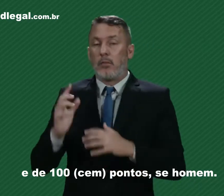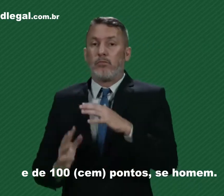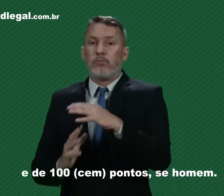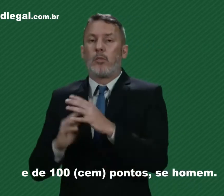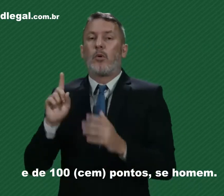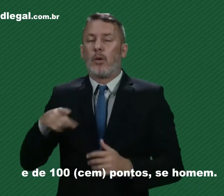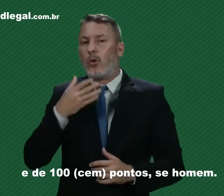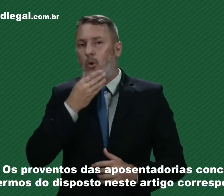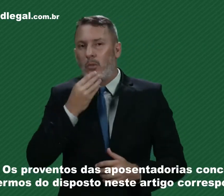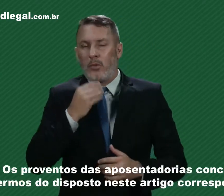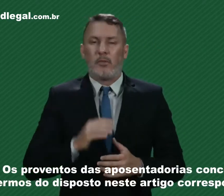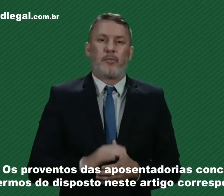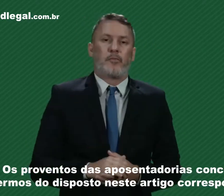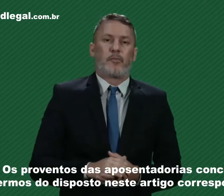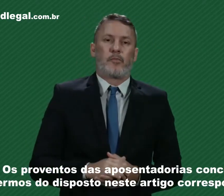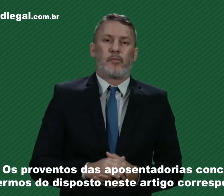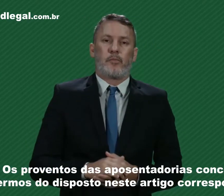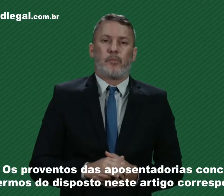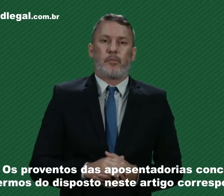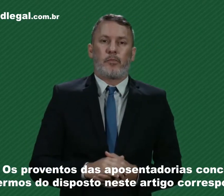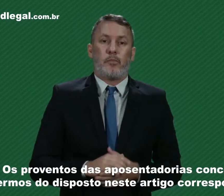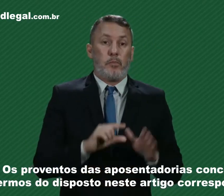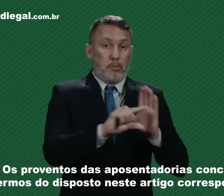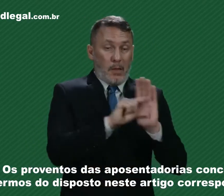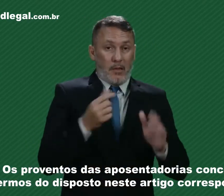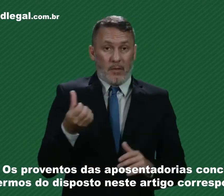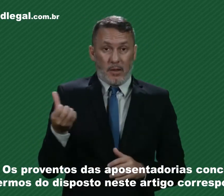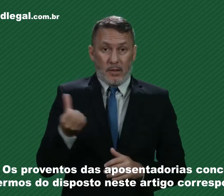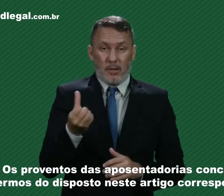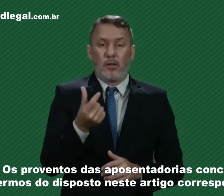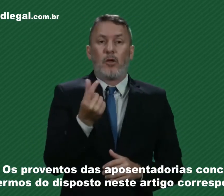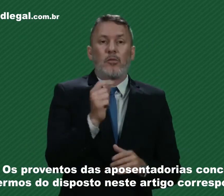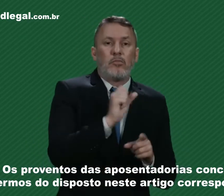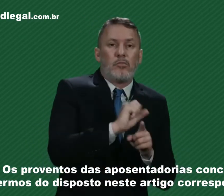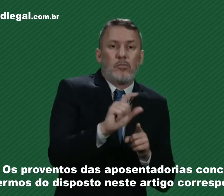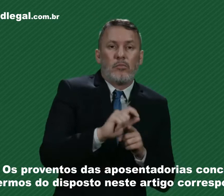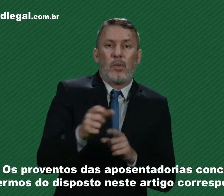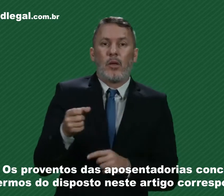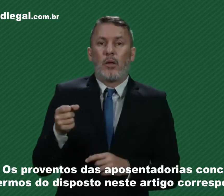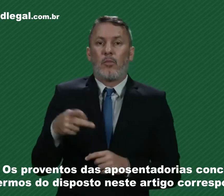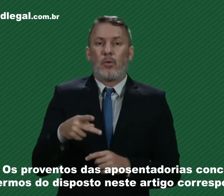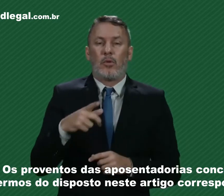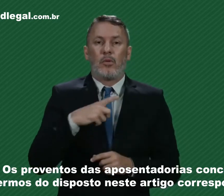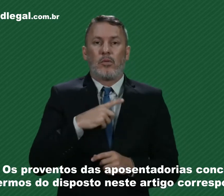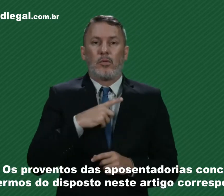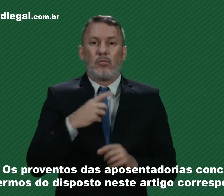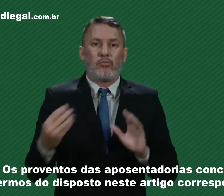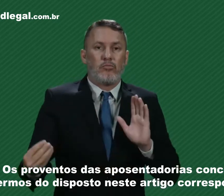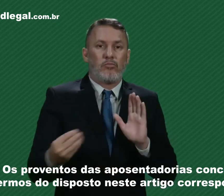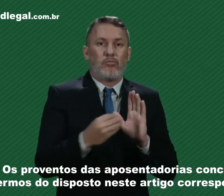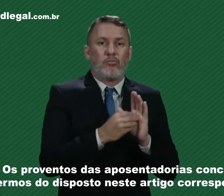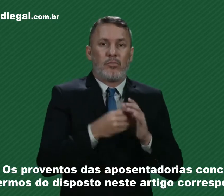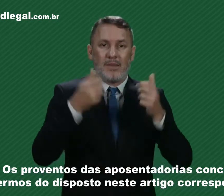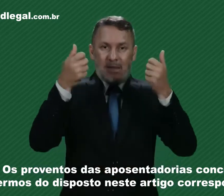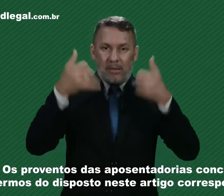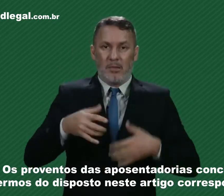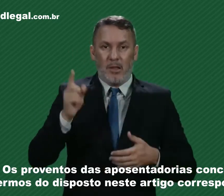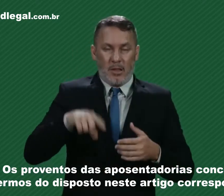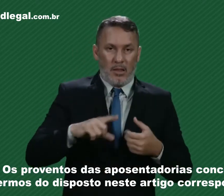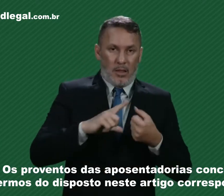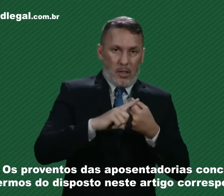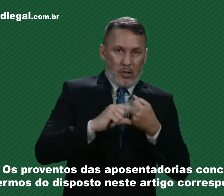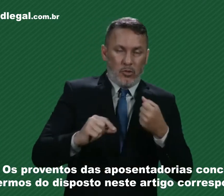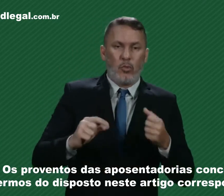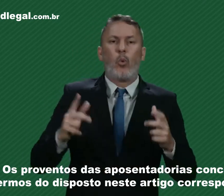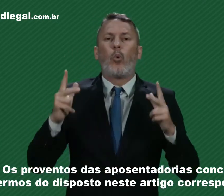pontos se homem. Parágrafo 6º. Os proventos das aposentadorias concedidas nos termos do disposto neste